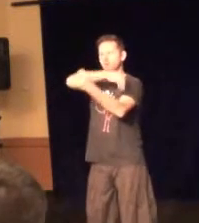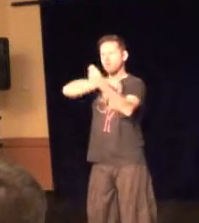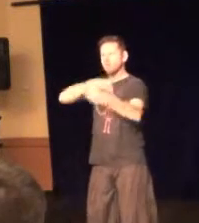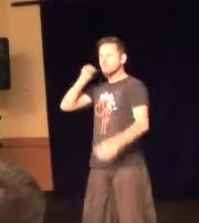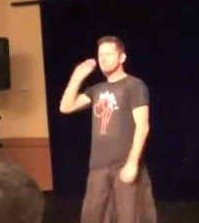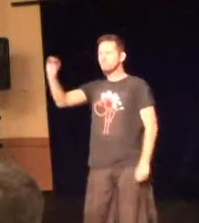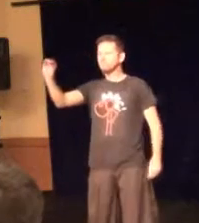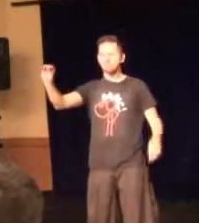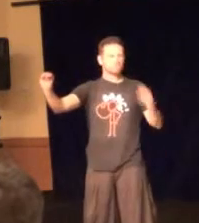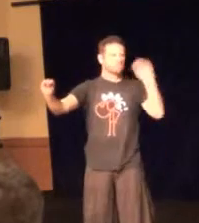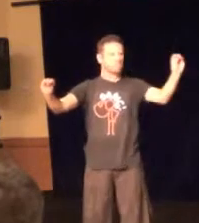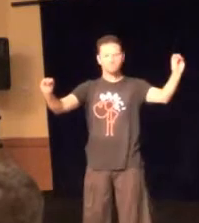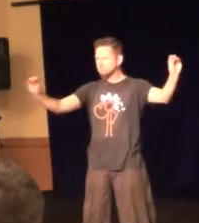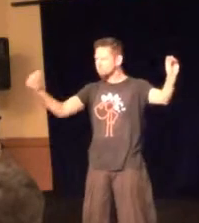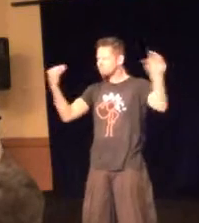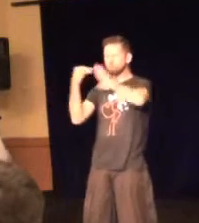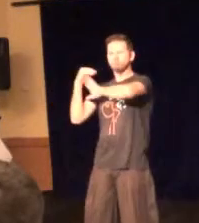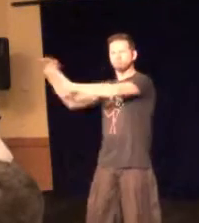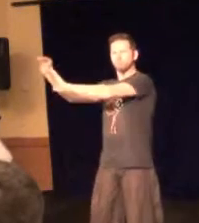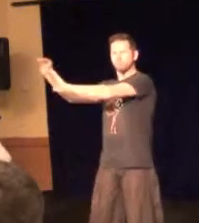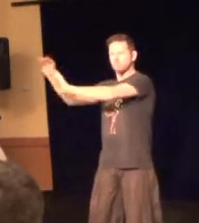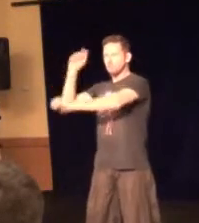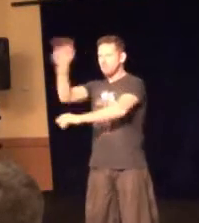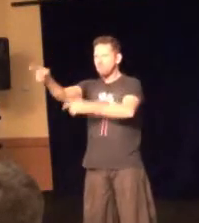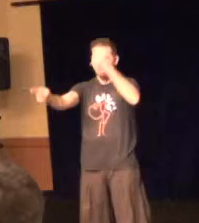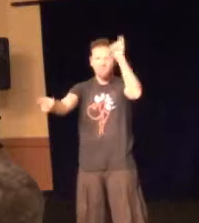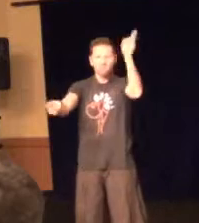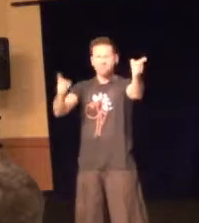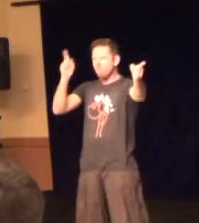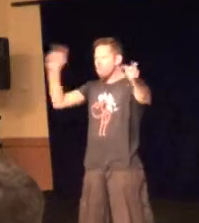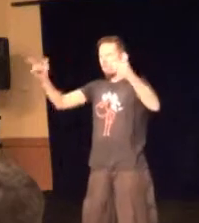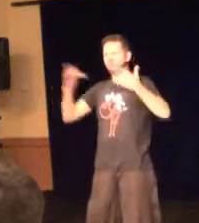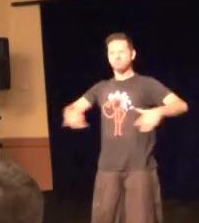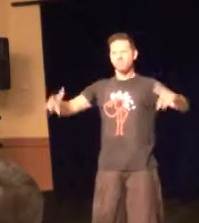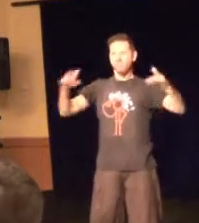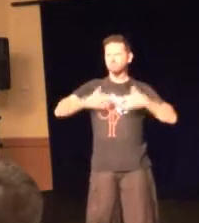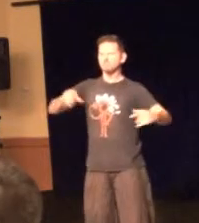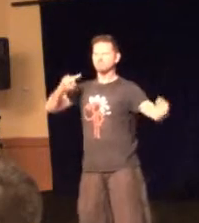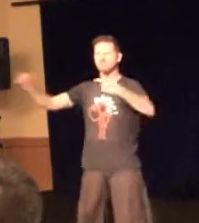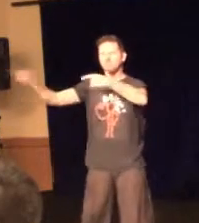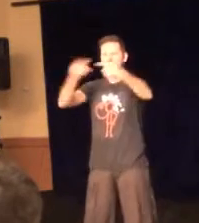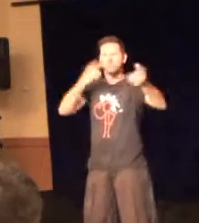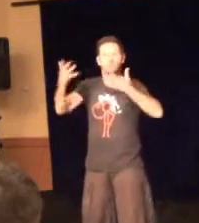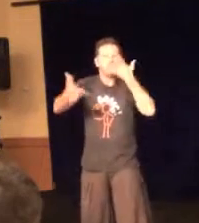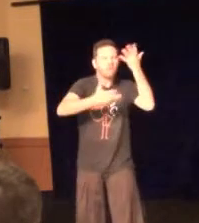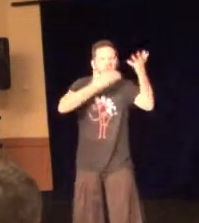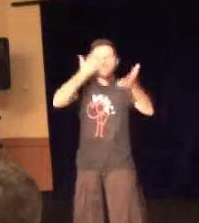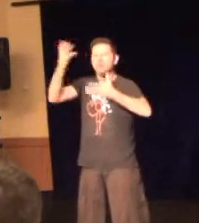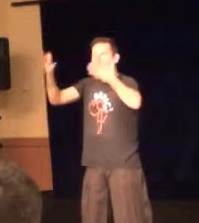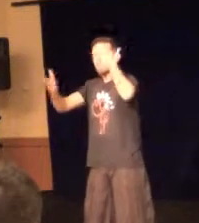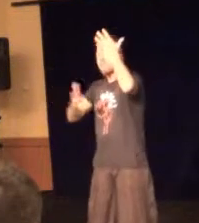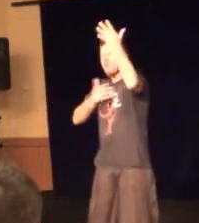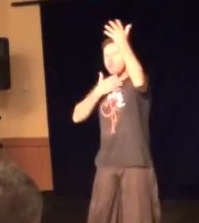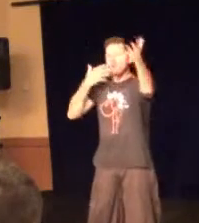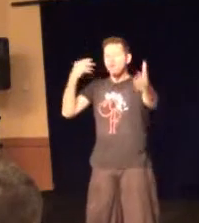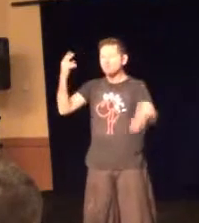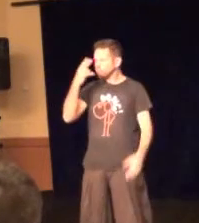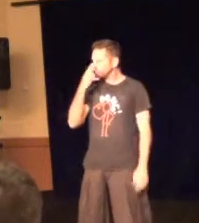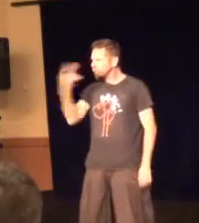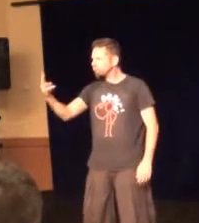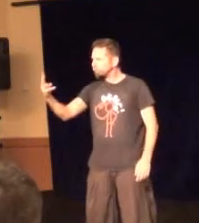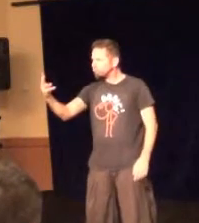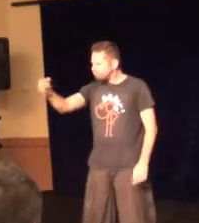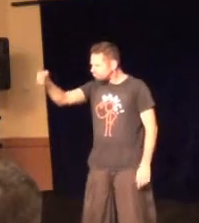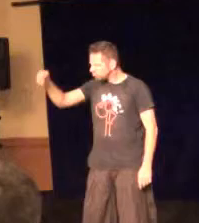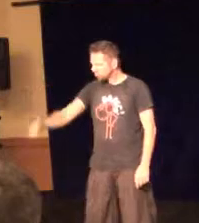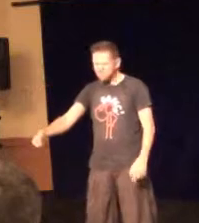on montre du doigt, on se défausse, on débat, on parlemente. J'ai sous les yeux des